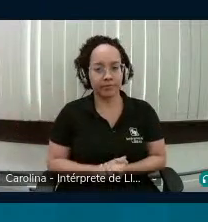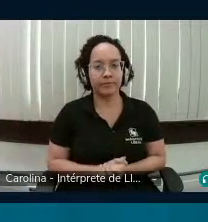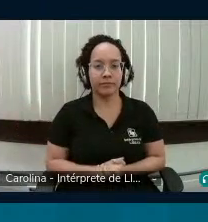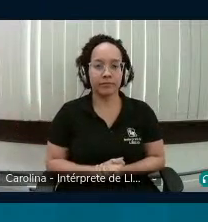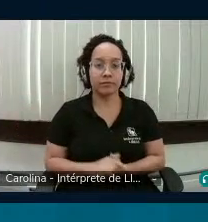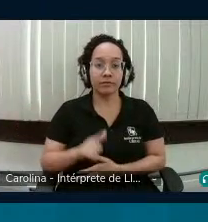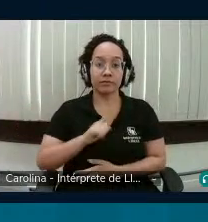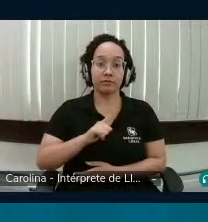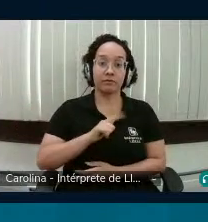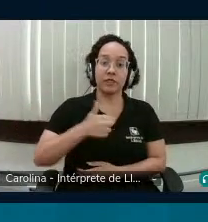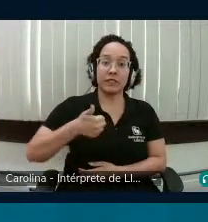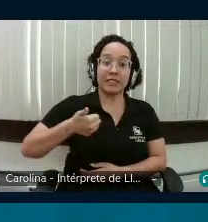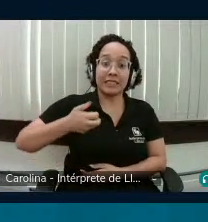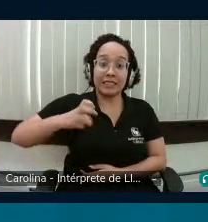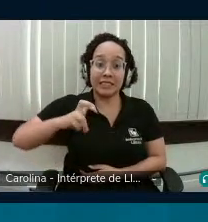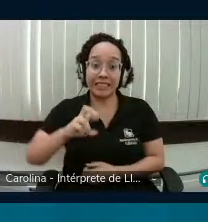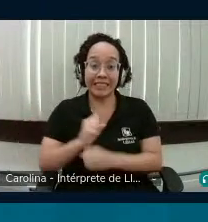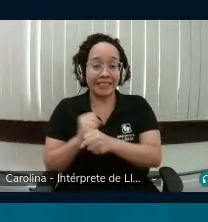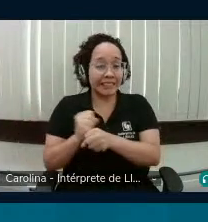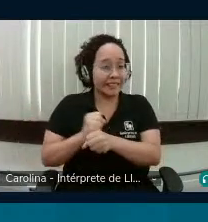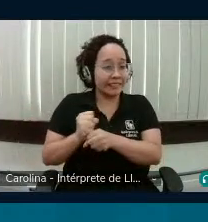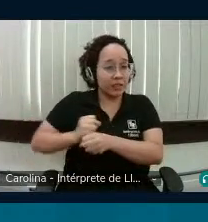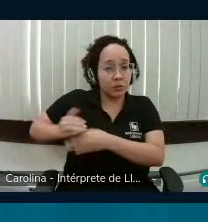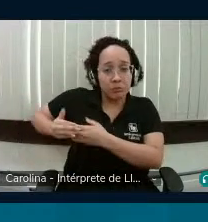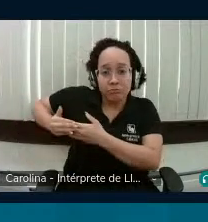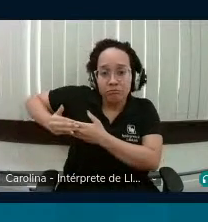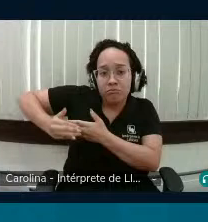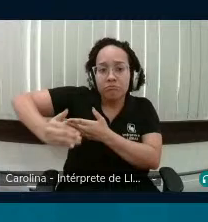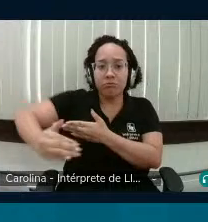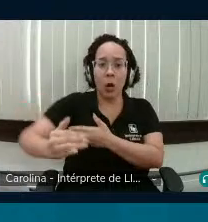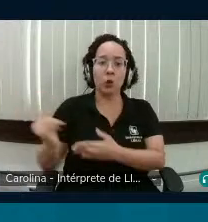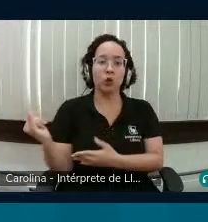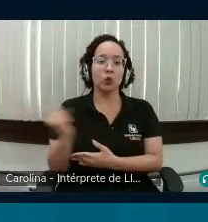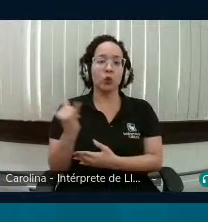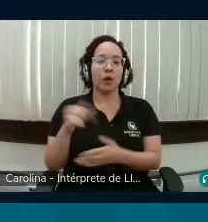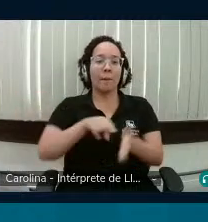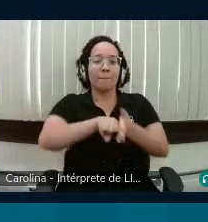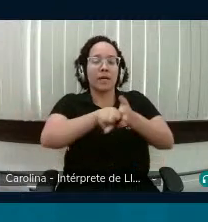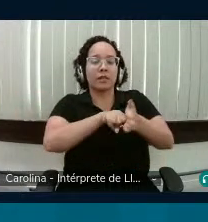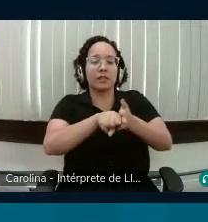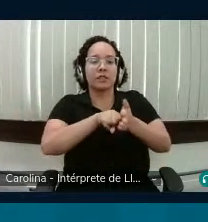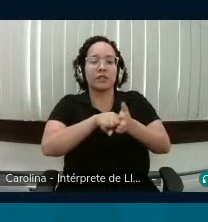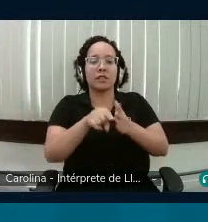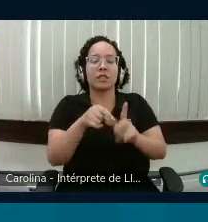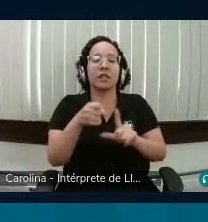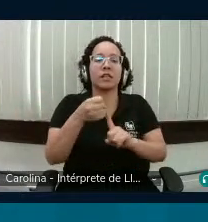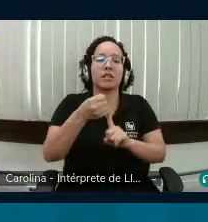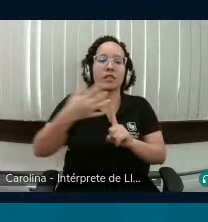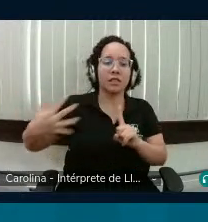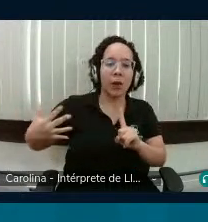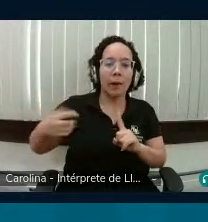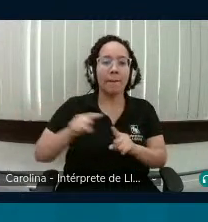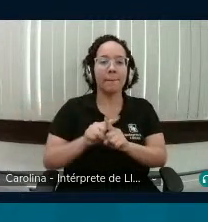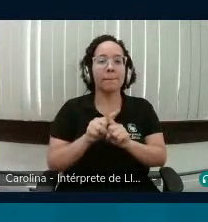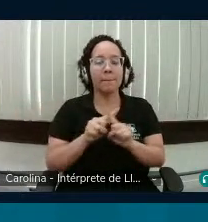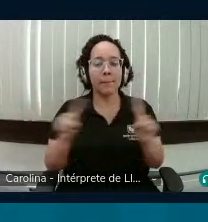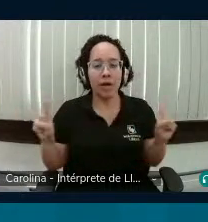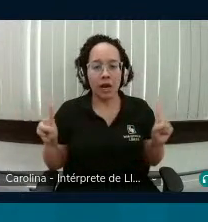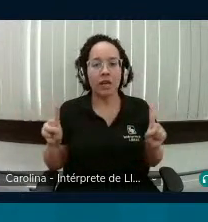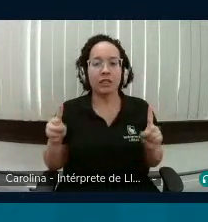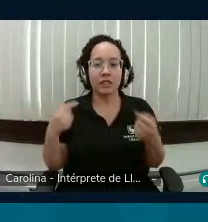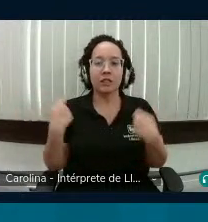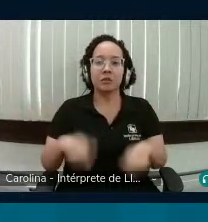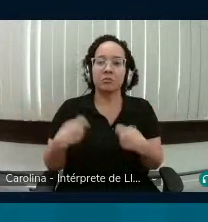ensino, pesquisa e extensão. Essa é uma consideração que a gente precisa fazer, mas isso não significa que a gente não tenha que ter